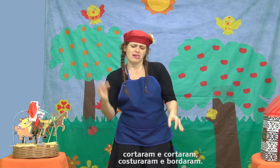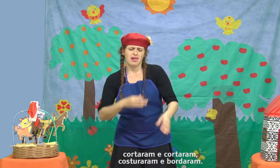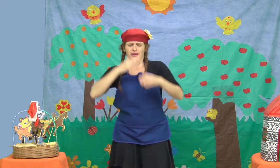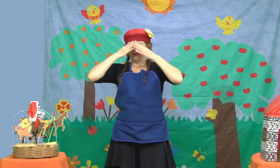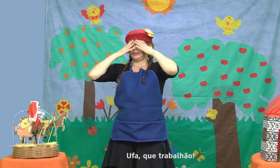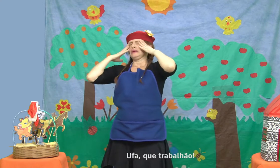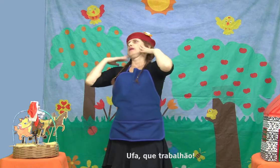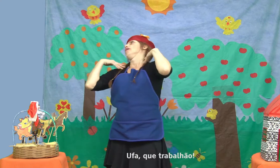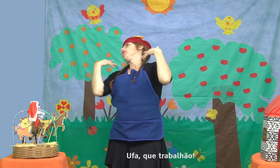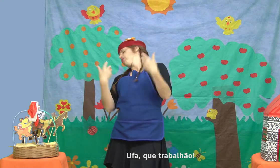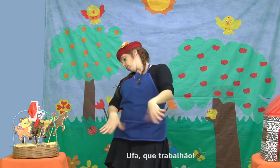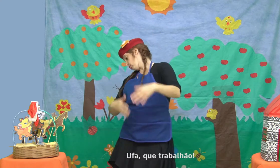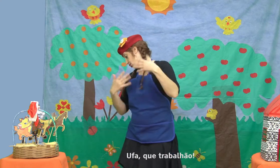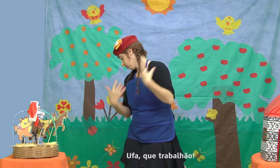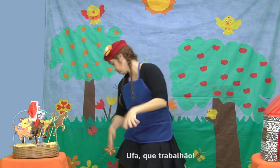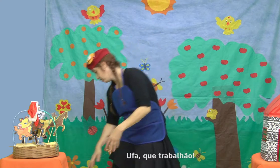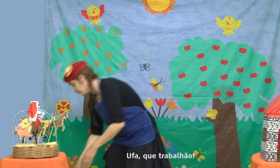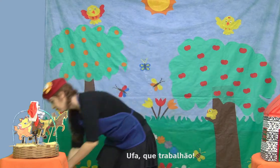no saque trabalham